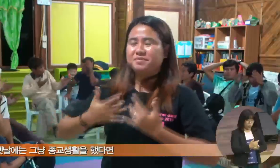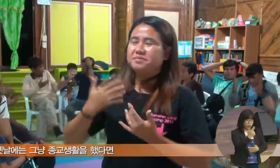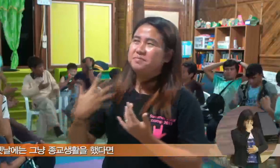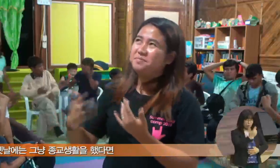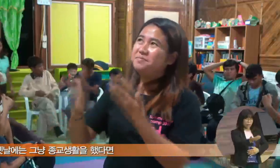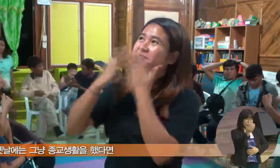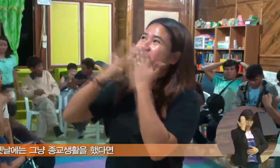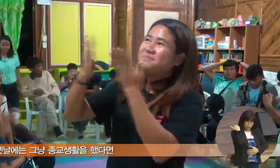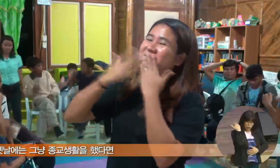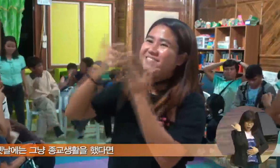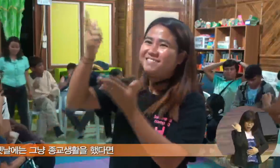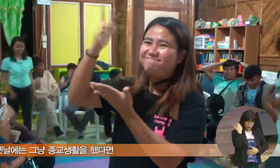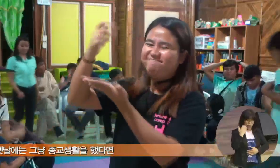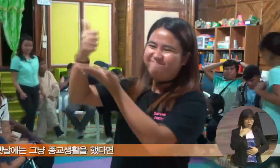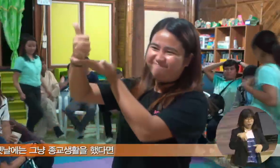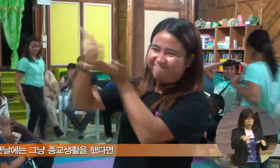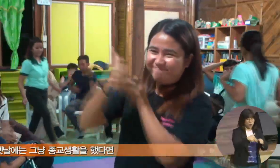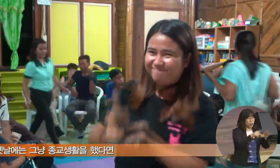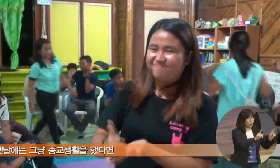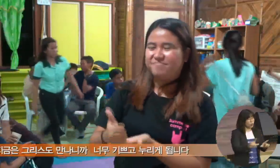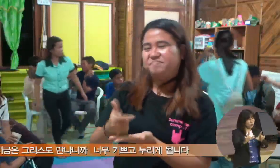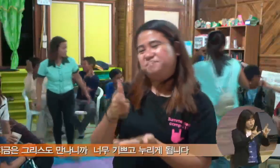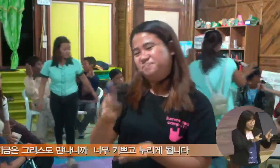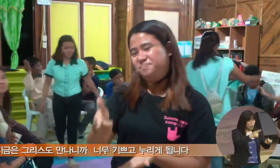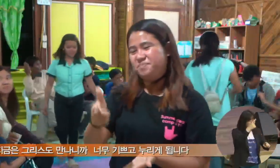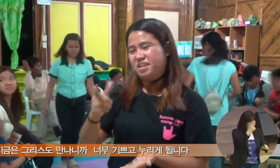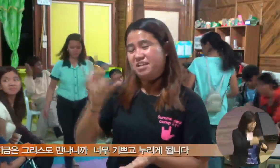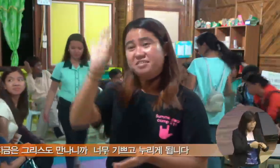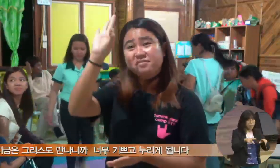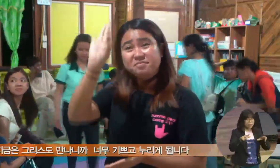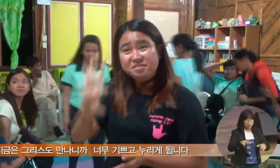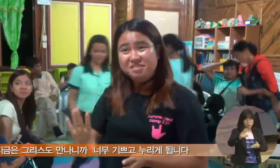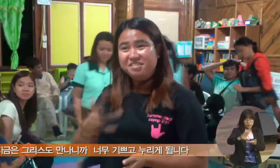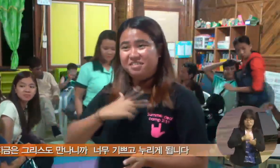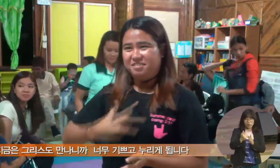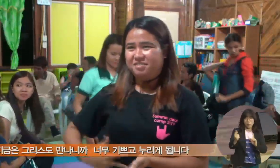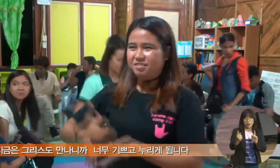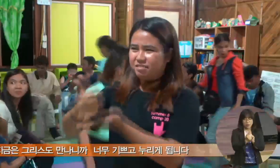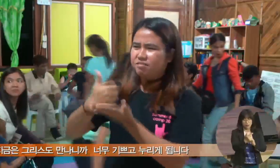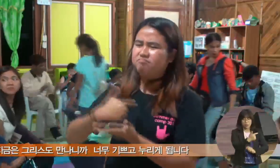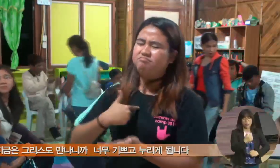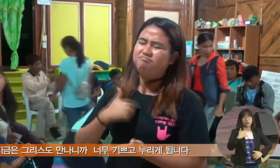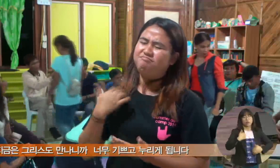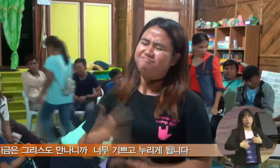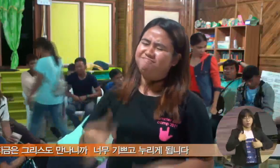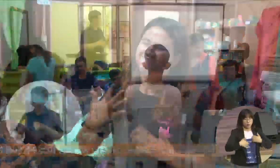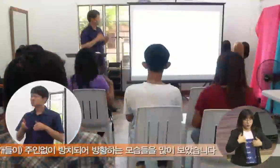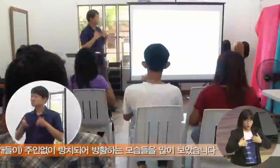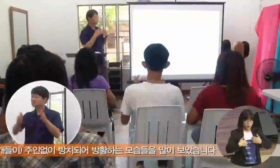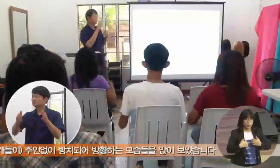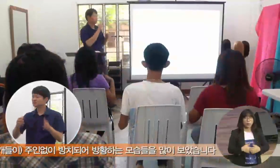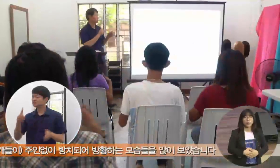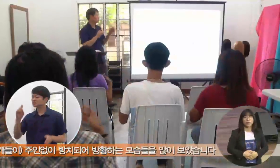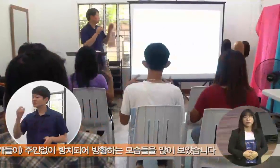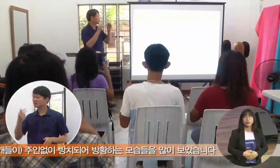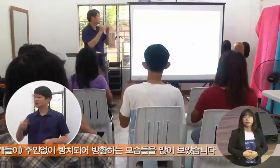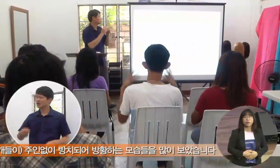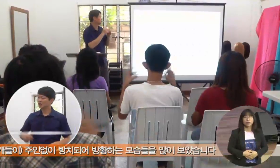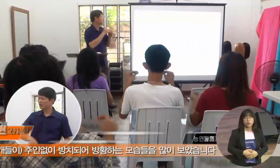그냥 종교 생활을 했다가 지금은 그리스도 만나니까 너무 기쁘고 누리게 되고 주인 없이 방치되어